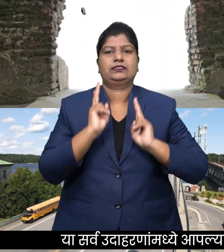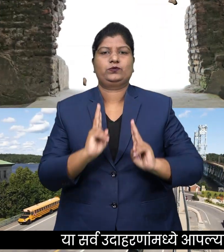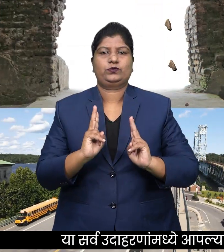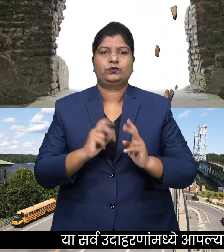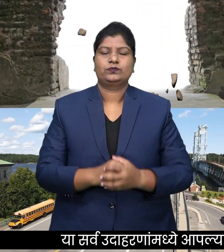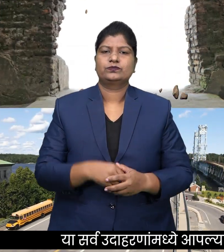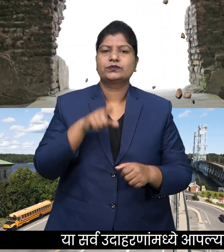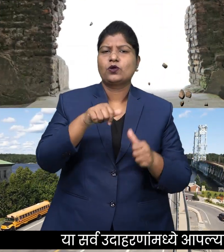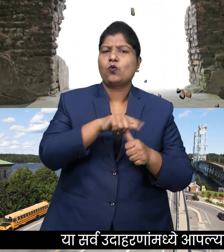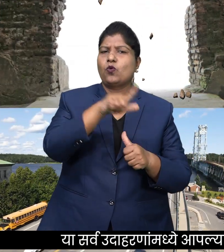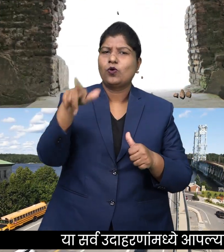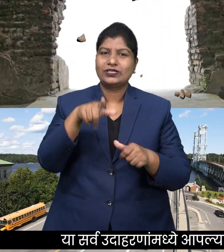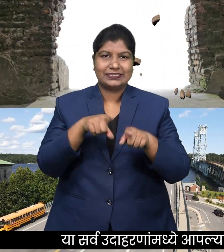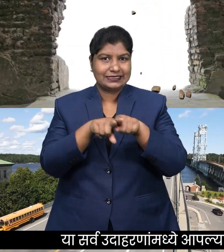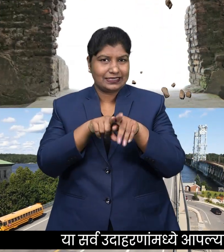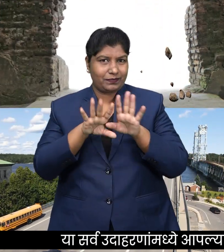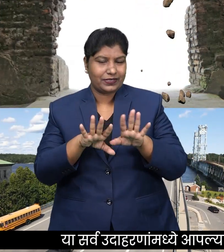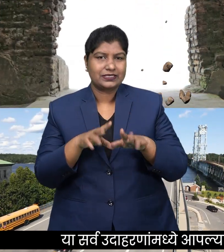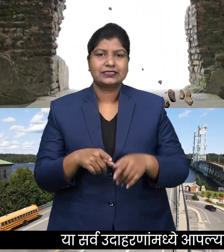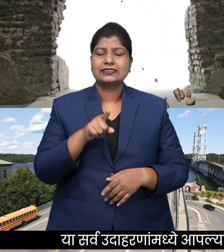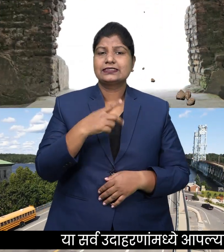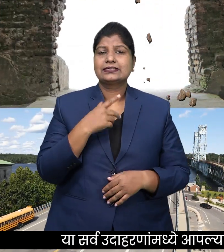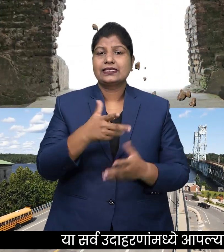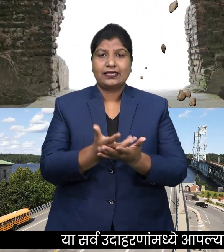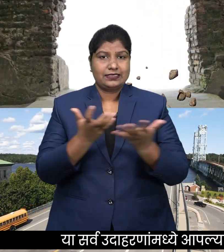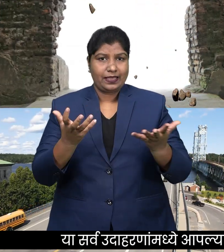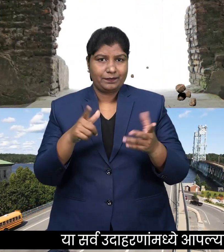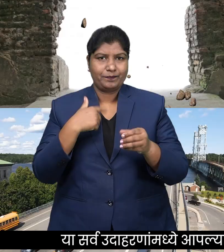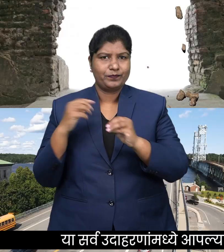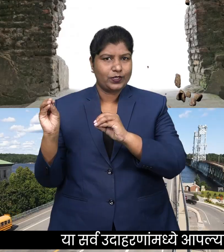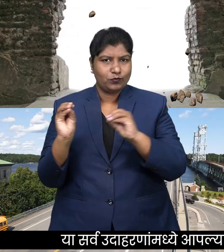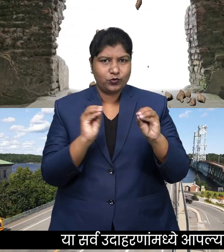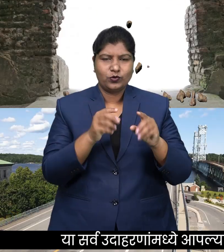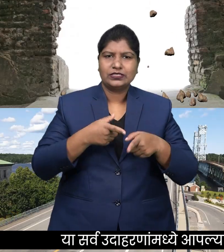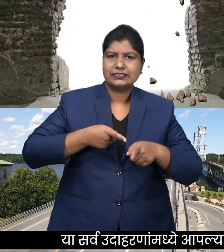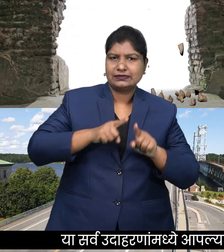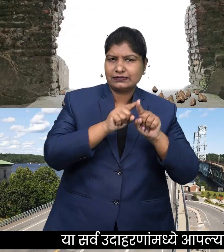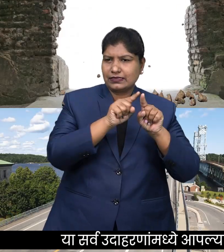या सर्व उदाहरणांमध्ये आपल्याला दिसते की वस्तू सरळ रेषेत फिरतात।